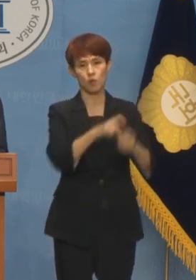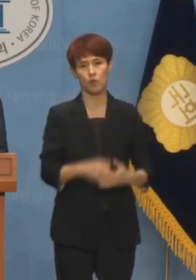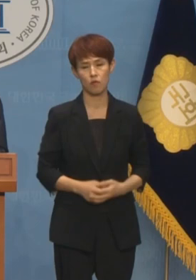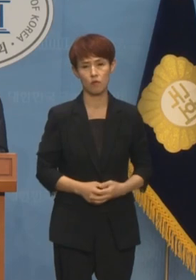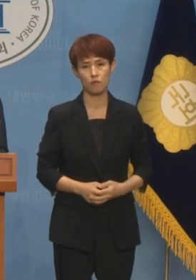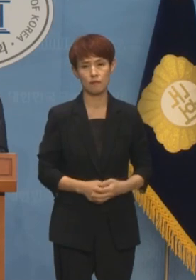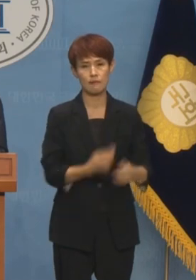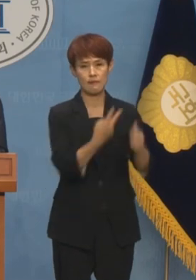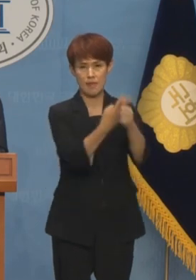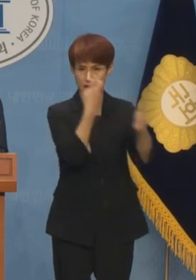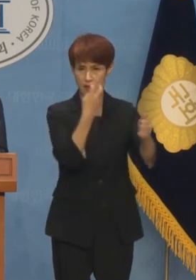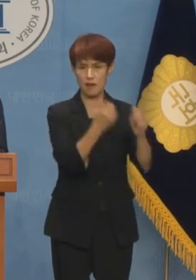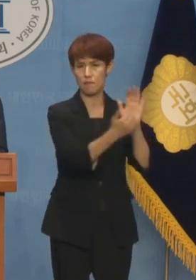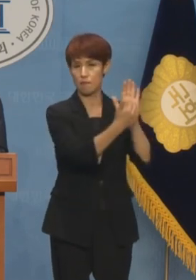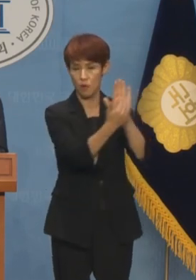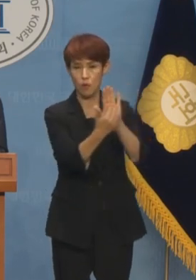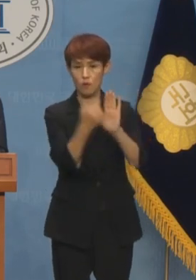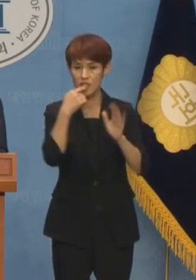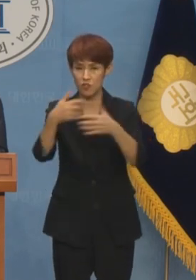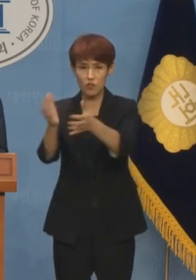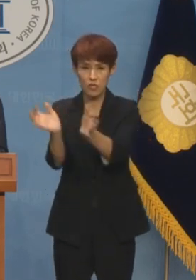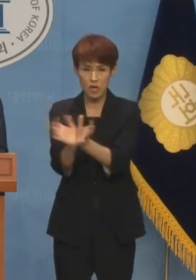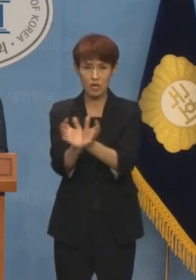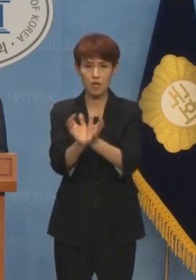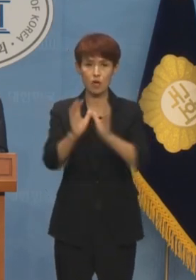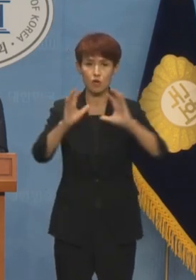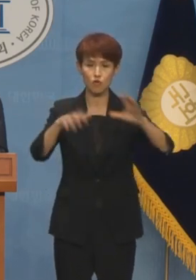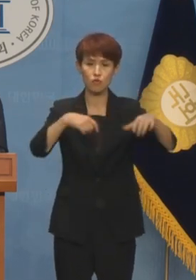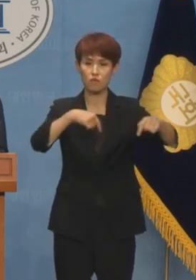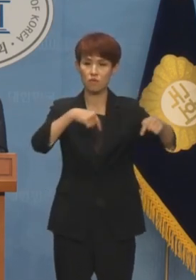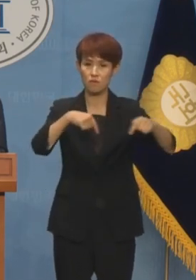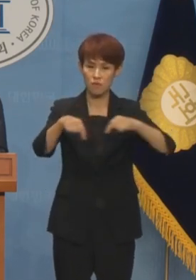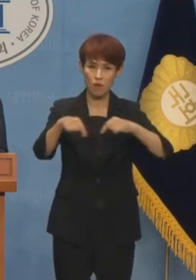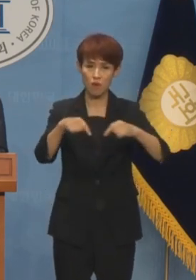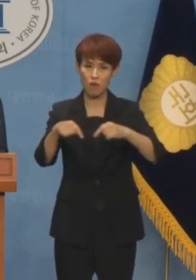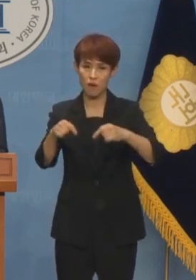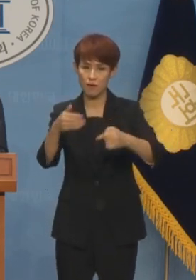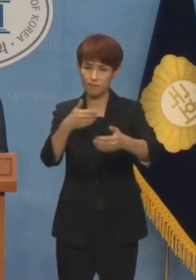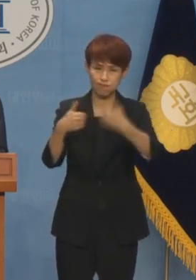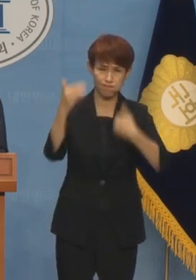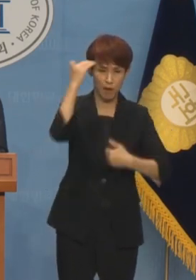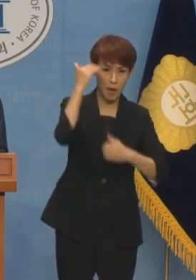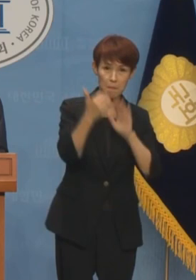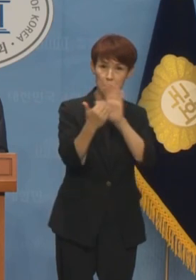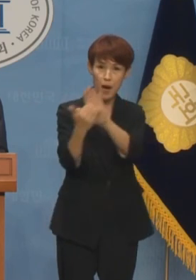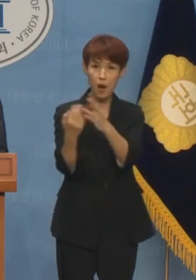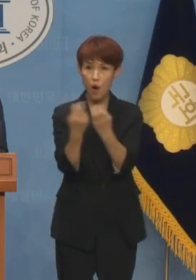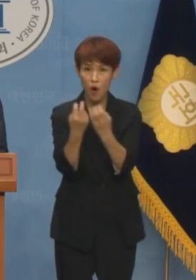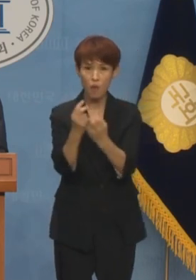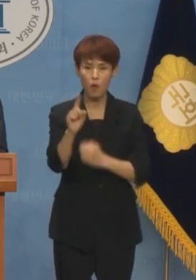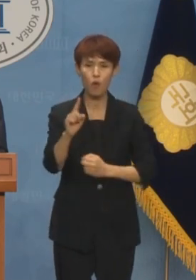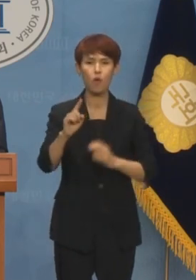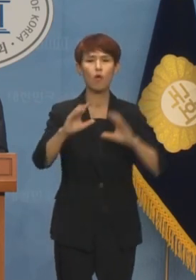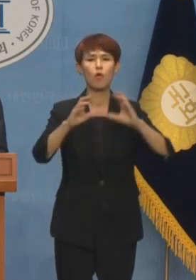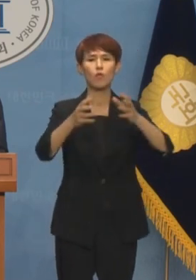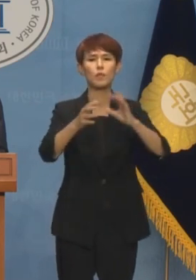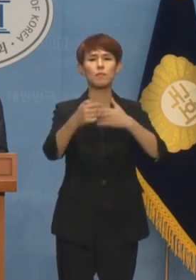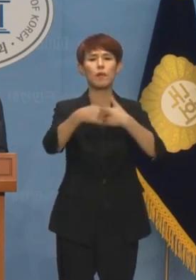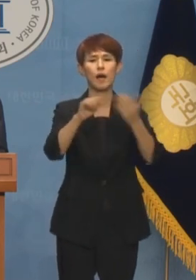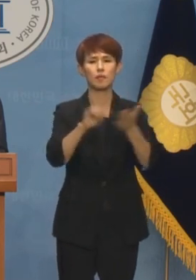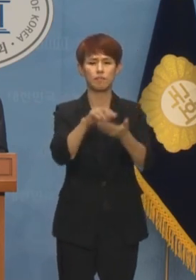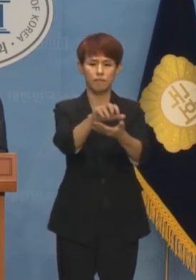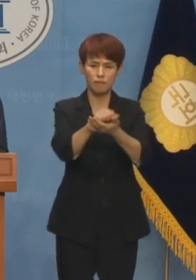탄핵을 피하고 민주당의 국정농단을 막는 길은 민심을 엎는 것뿐입니다.